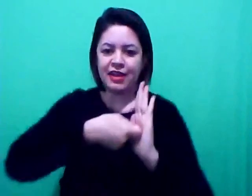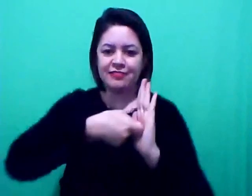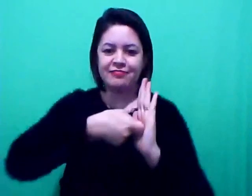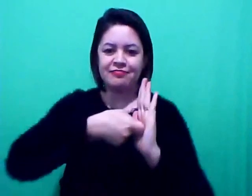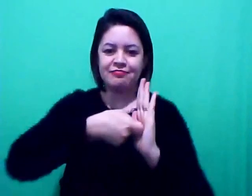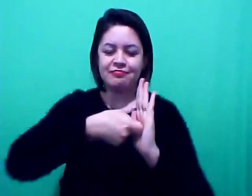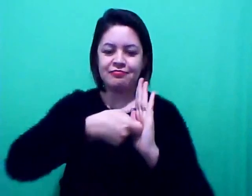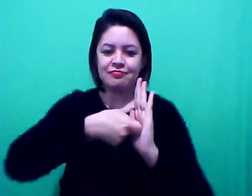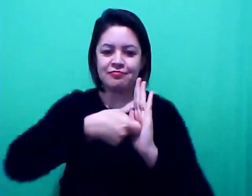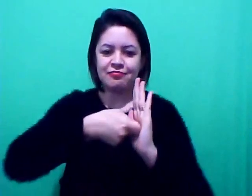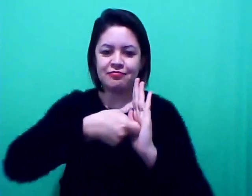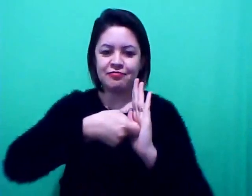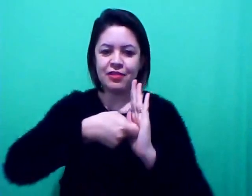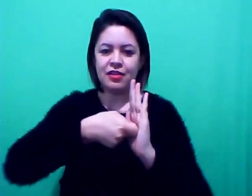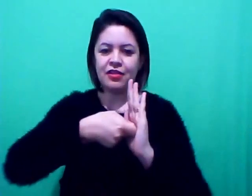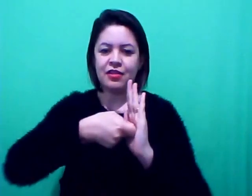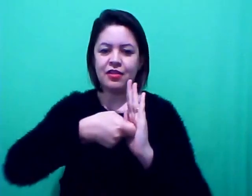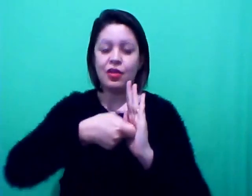O curso eu tranquei.